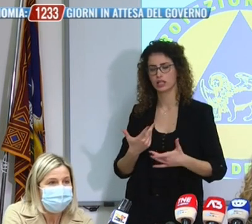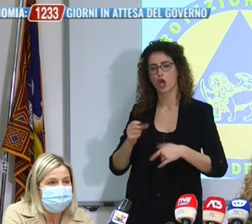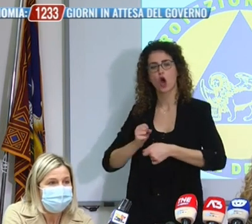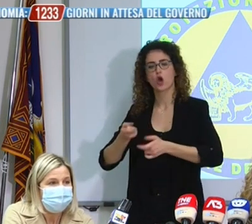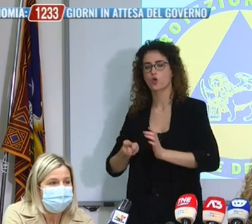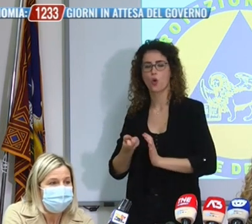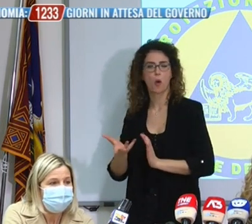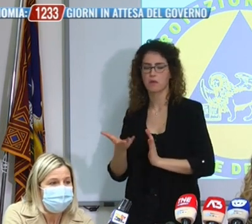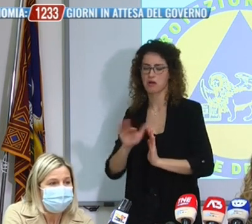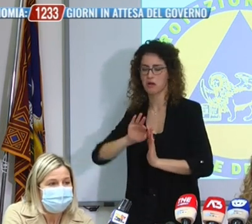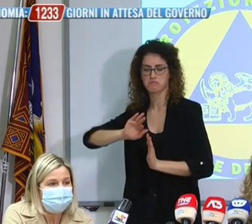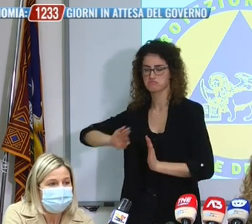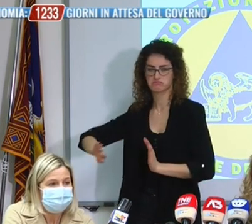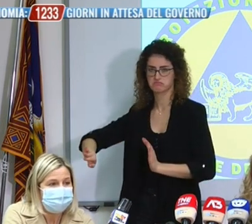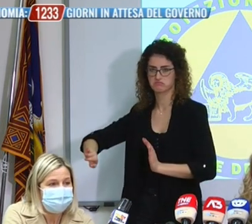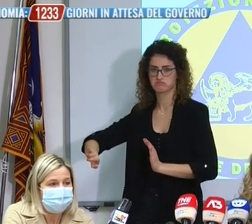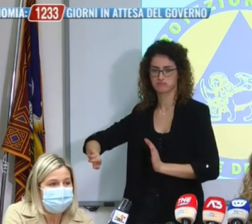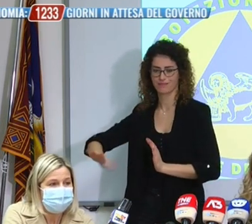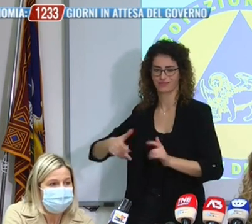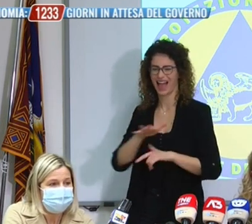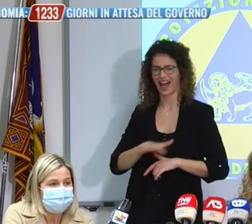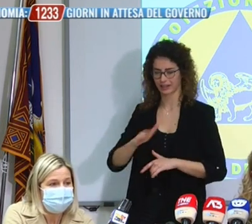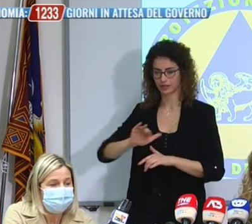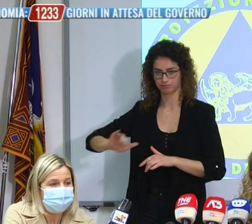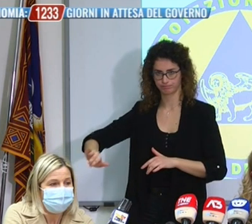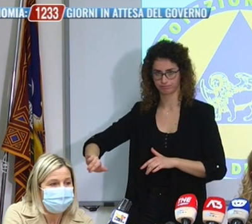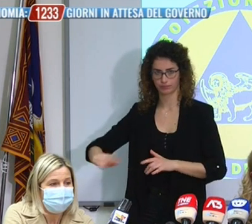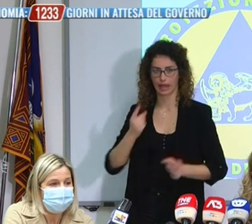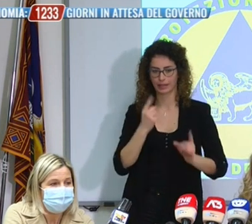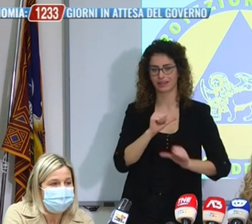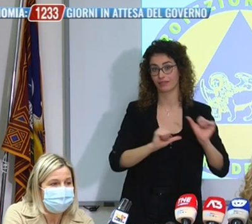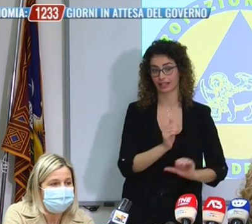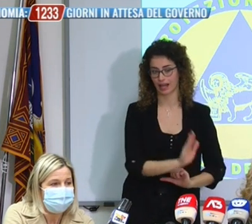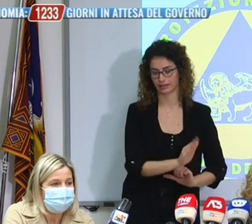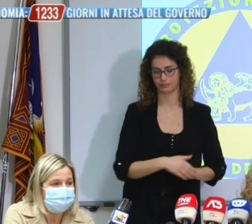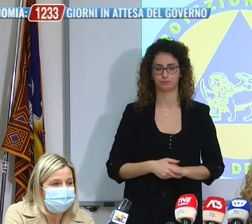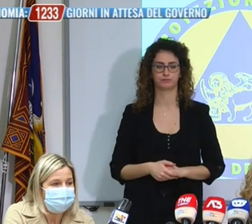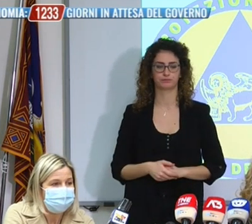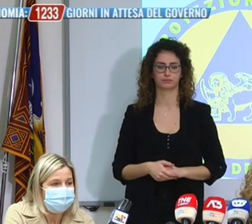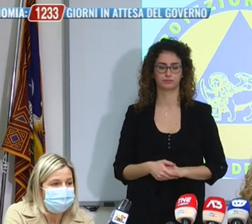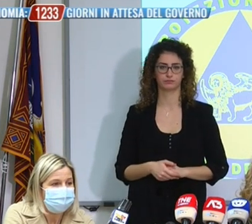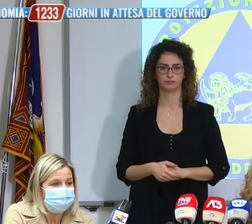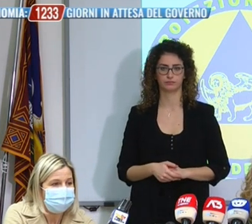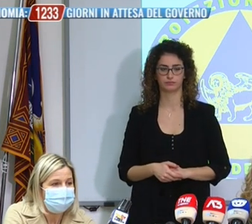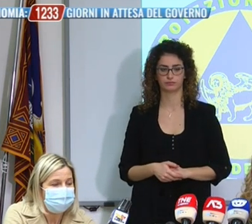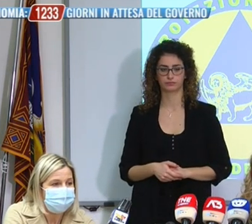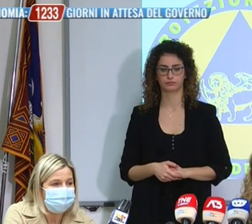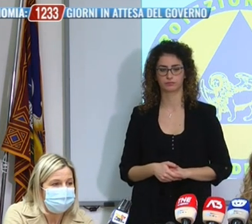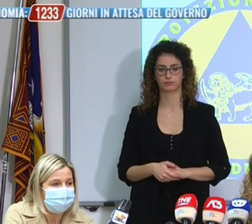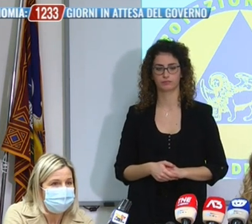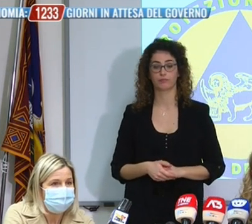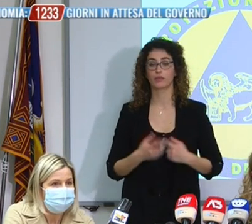invece dall'incidenza nell'ambito, diciamo, dell'area in cui insiste il singolo istituto,